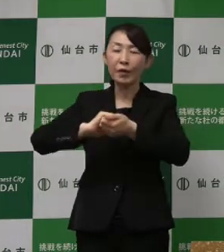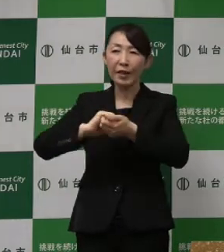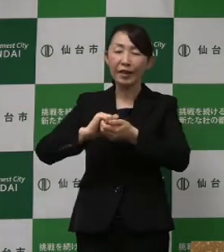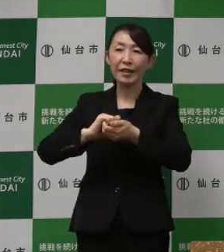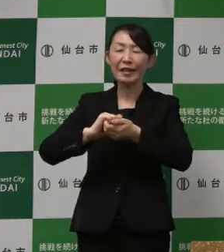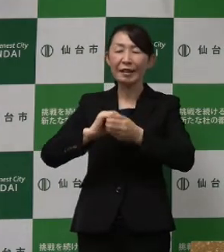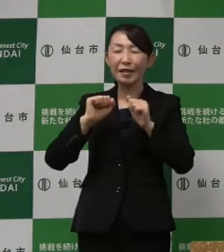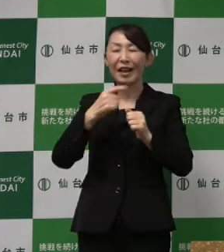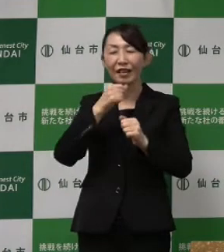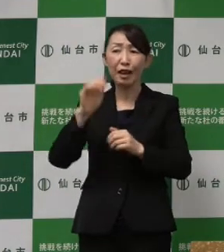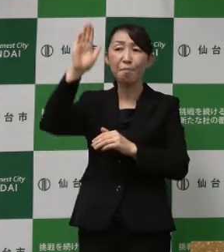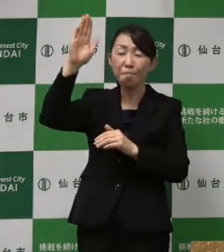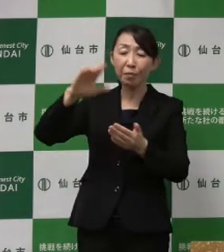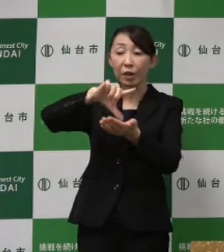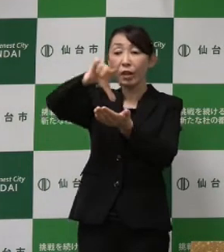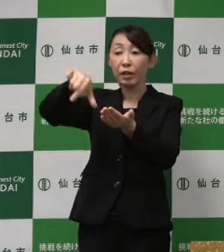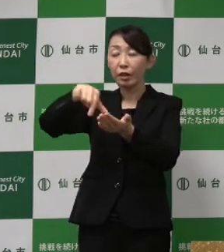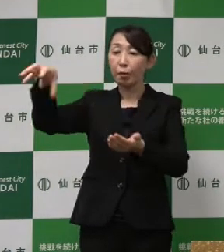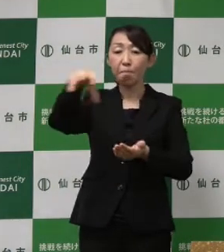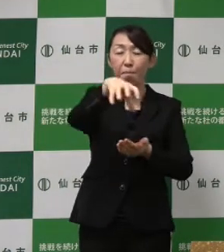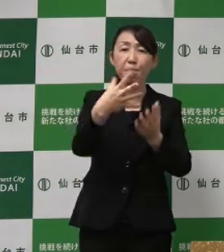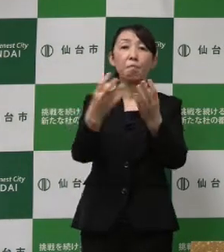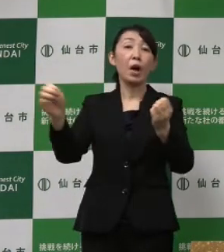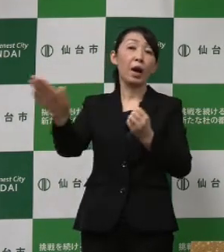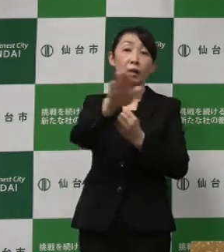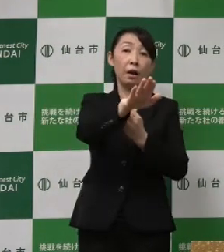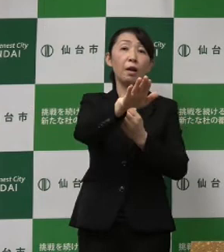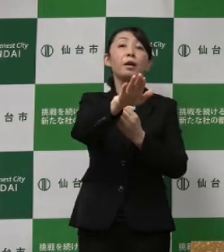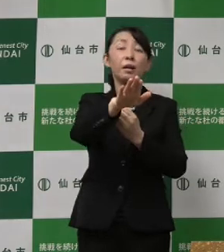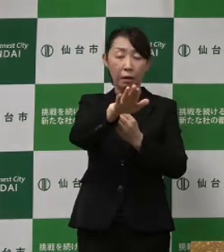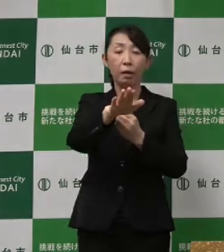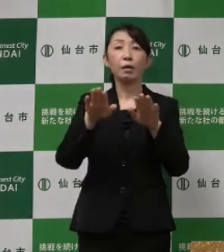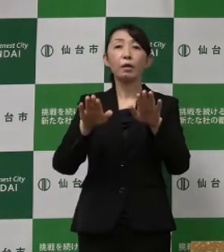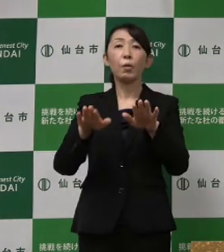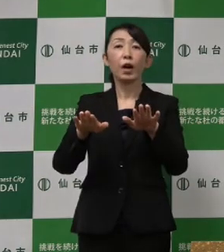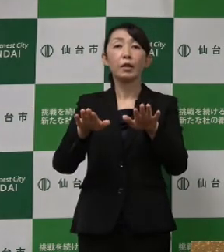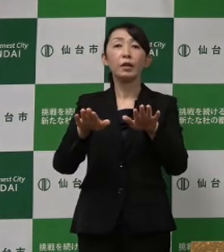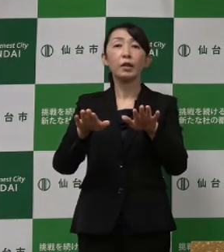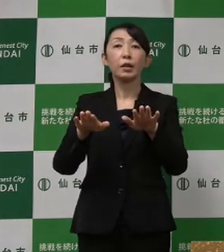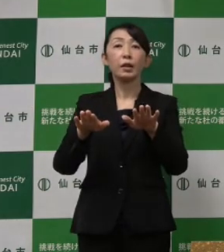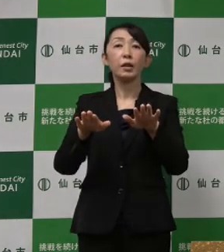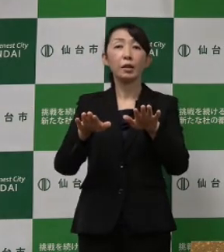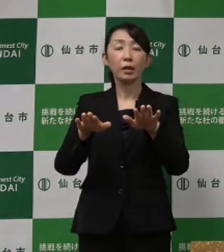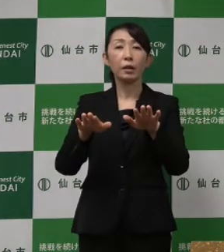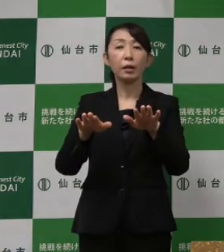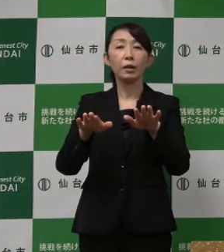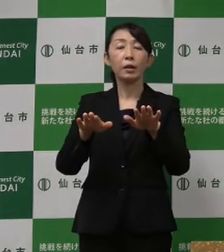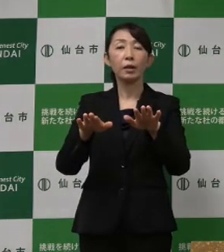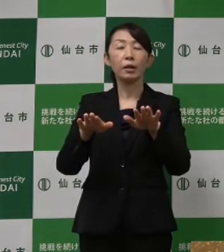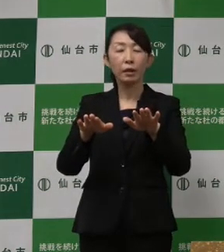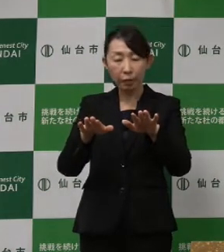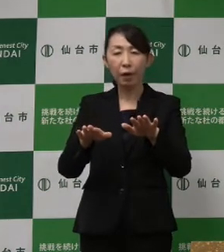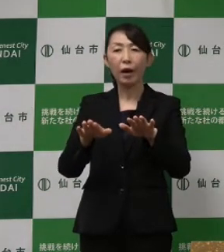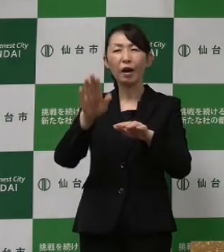た地域も随分と多かったということもございます。今回はですね、ぜひ、あの